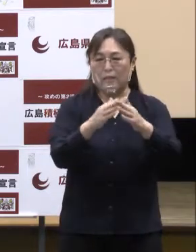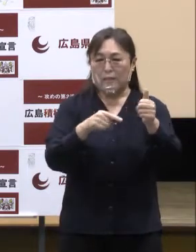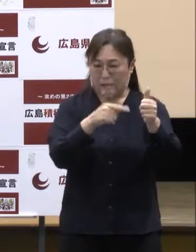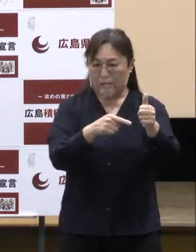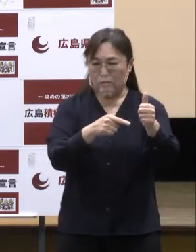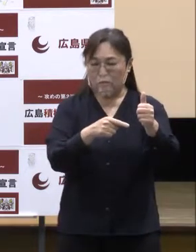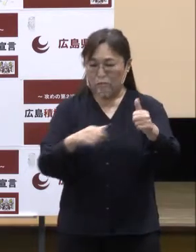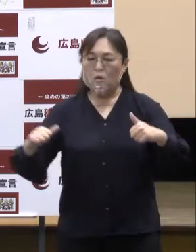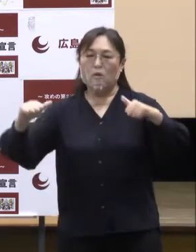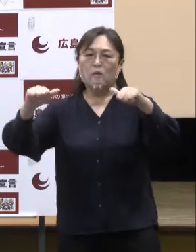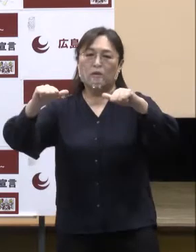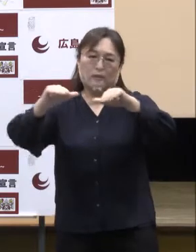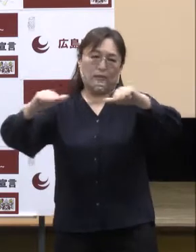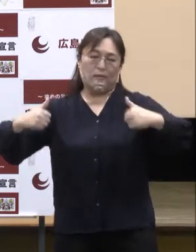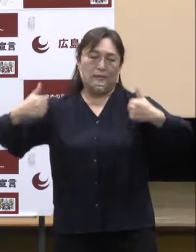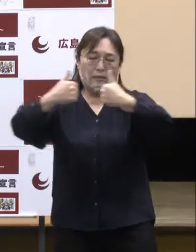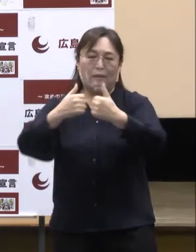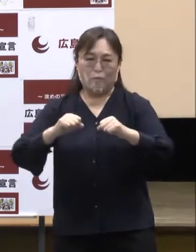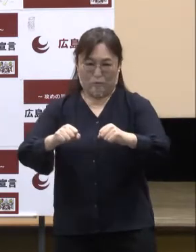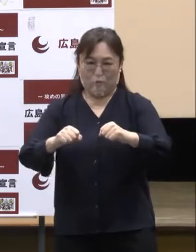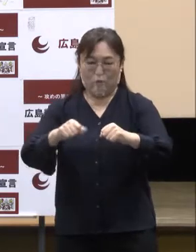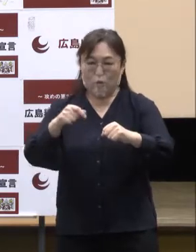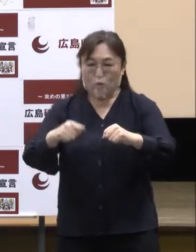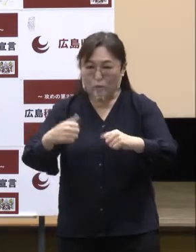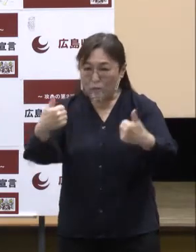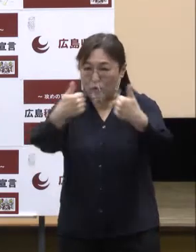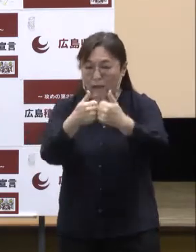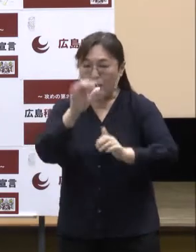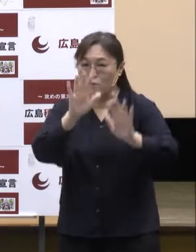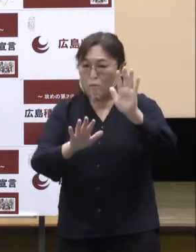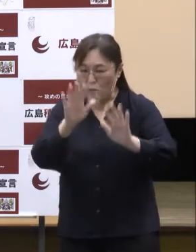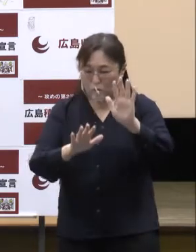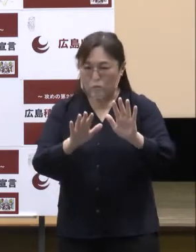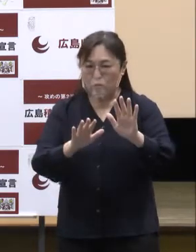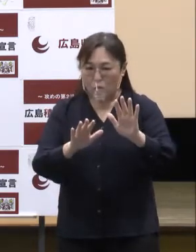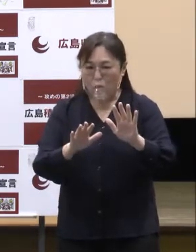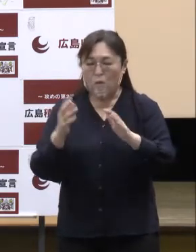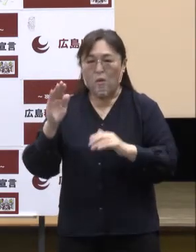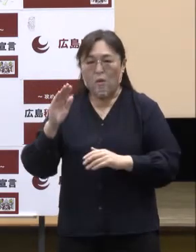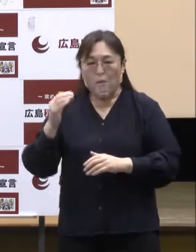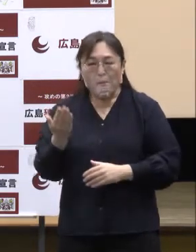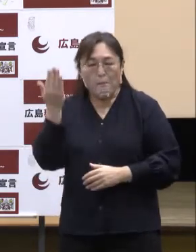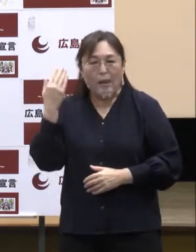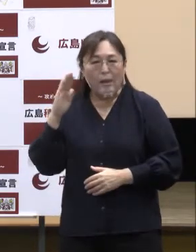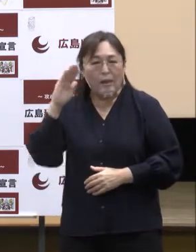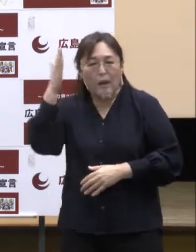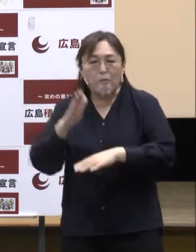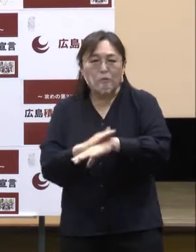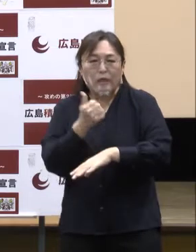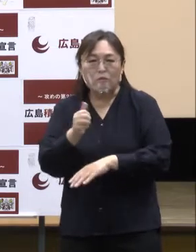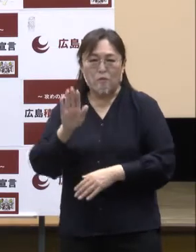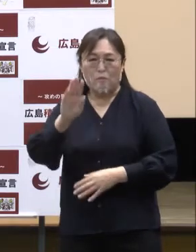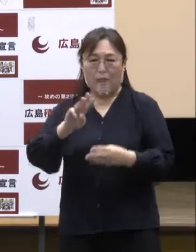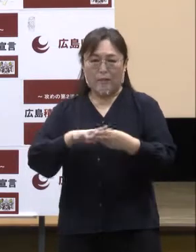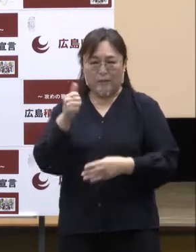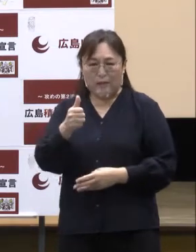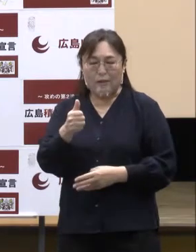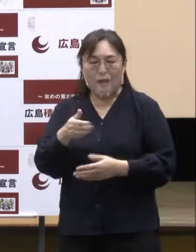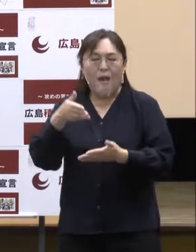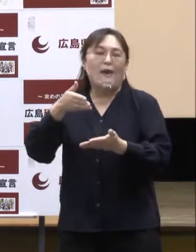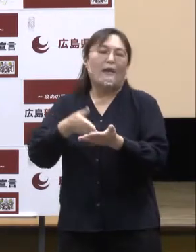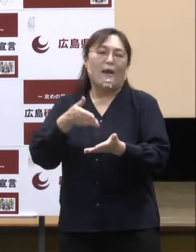を元広島東洋カープの前田敦則さんに解説をしていただきます。これなかなか面白いんじゃないかなと思うん